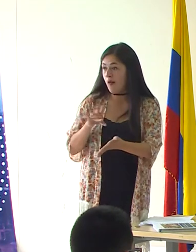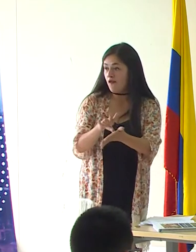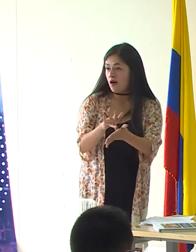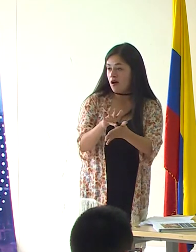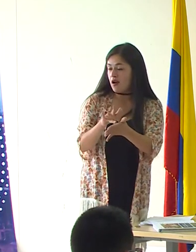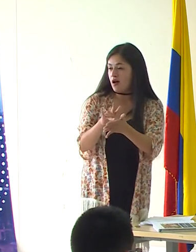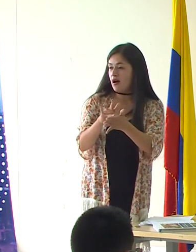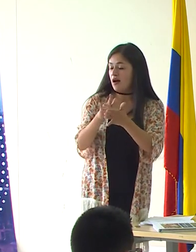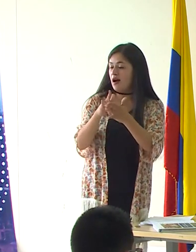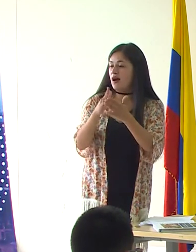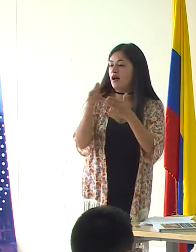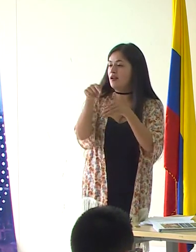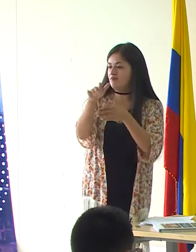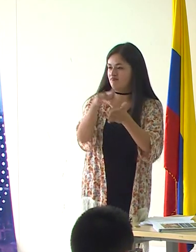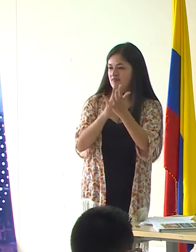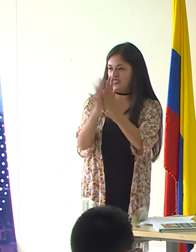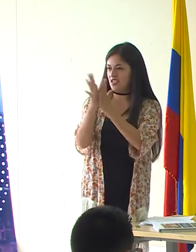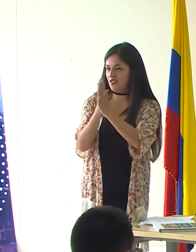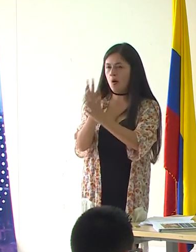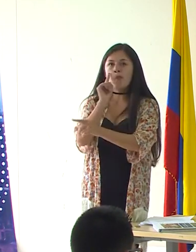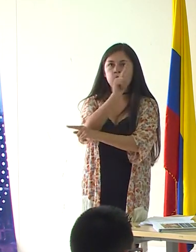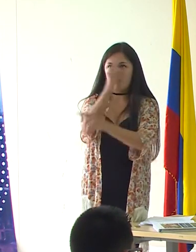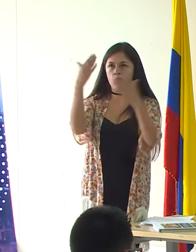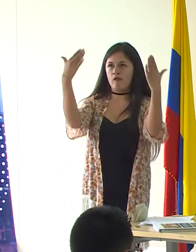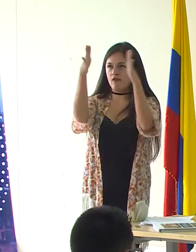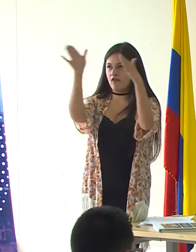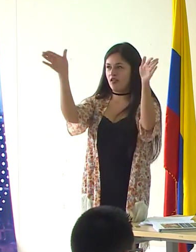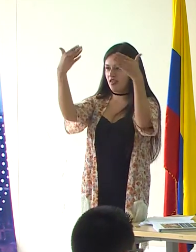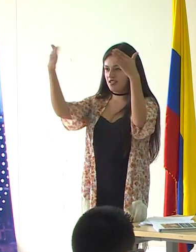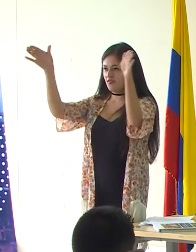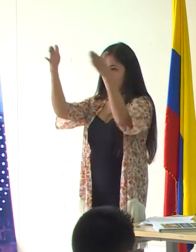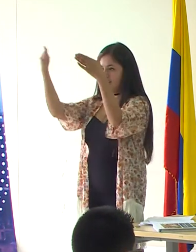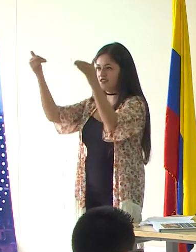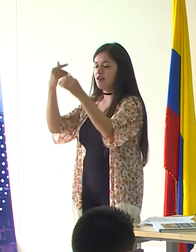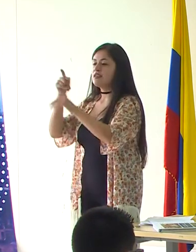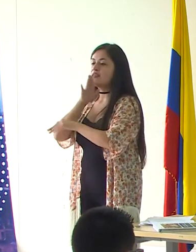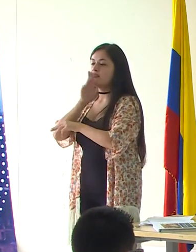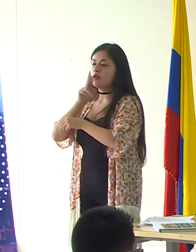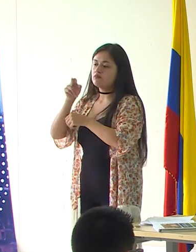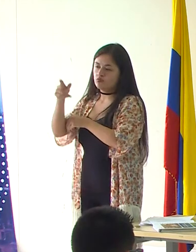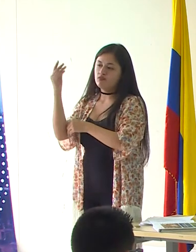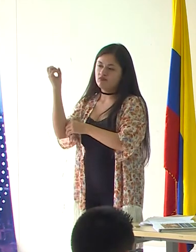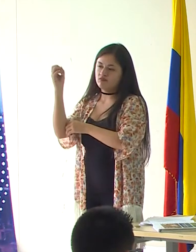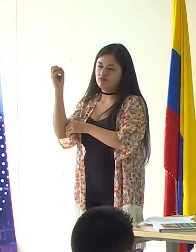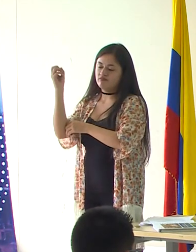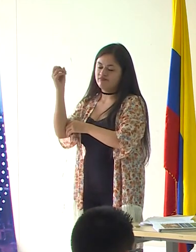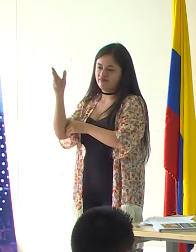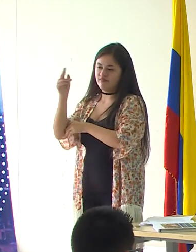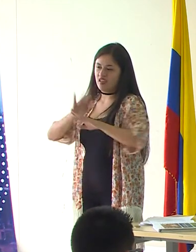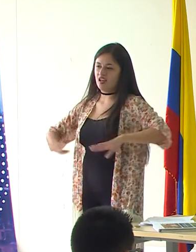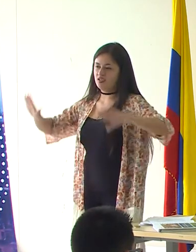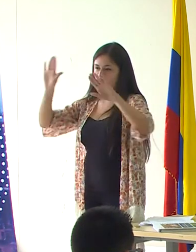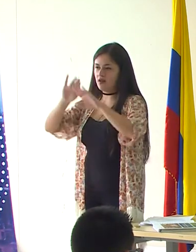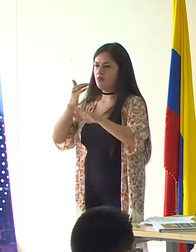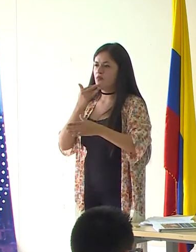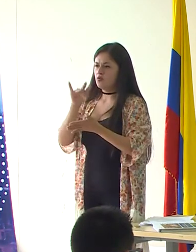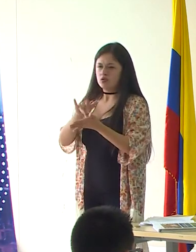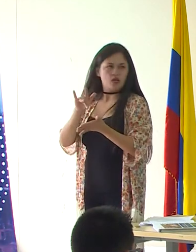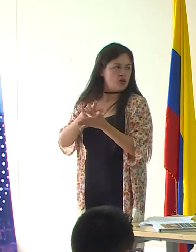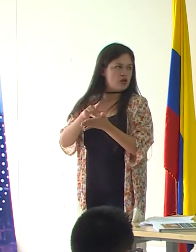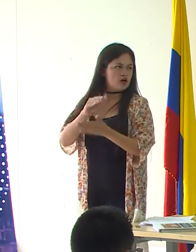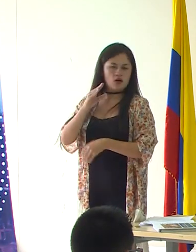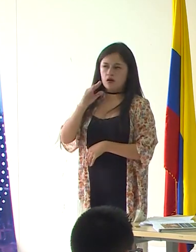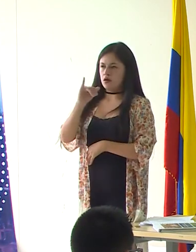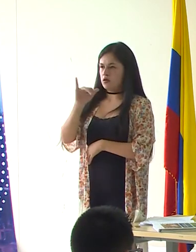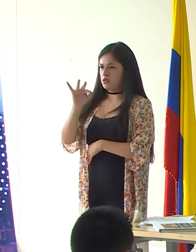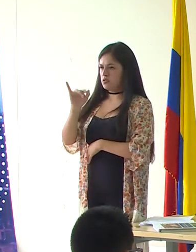allí las banderines del centro no se vende pero ya muchos han sido sepultados bajo ellos vayan a sitio las